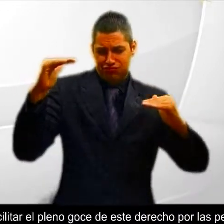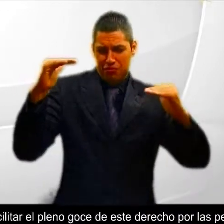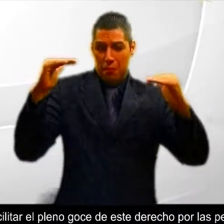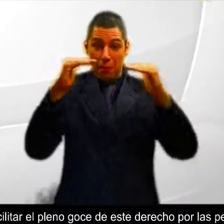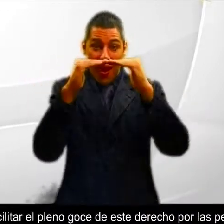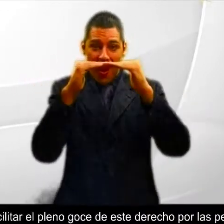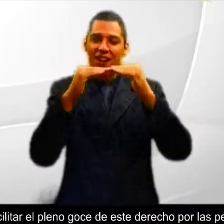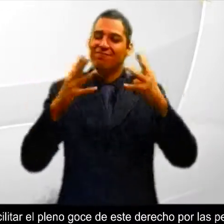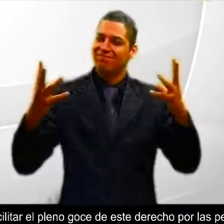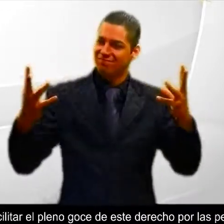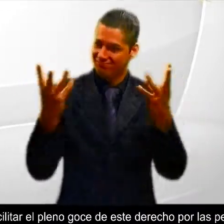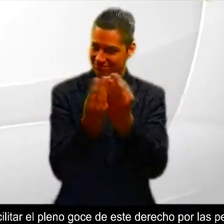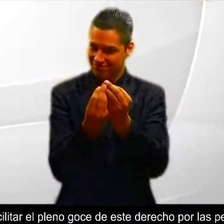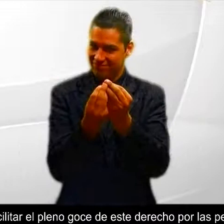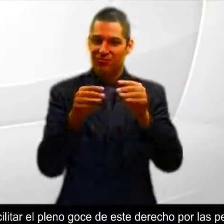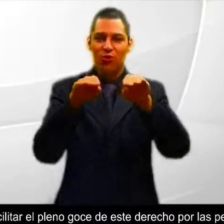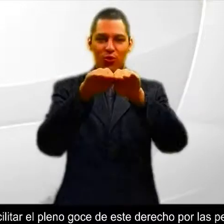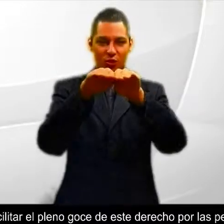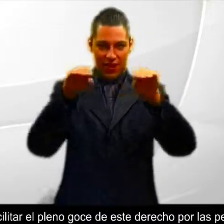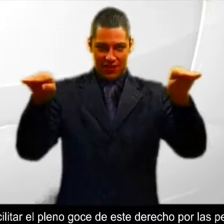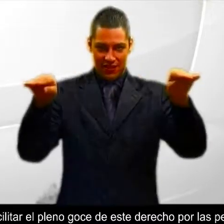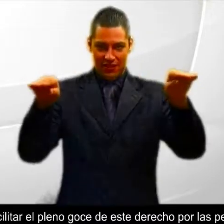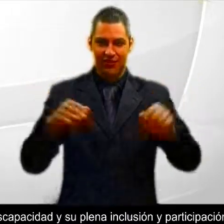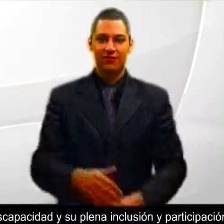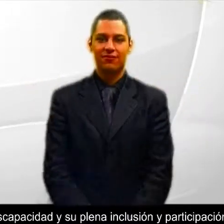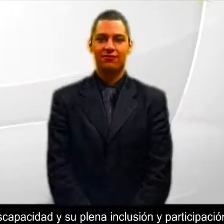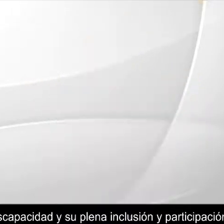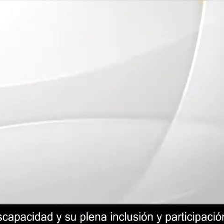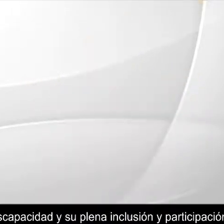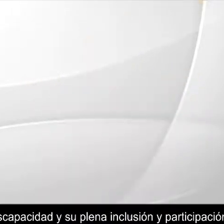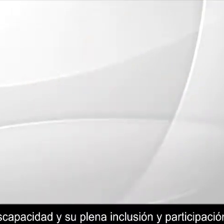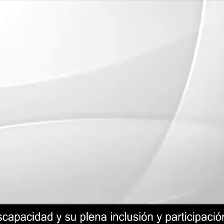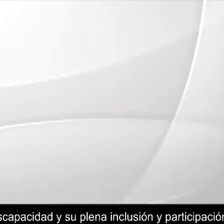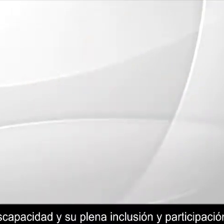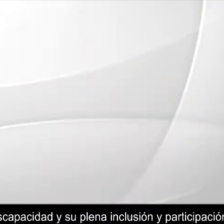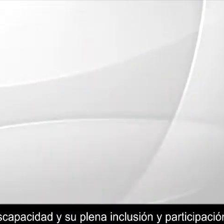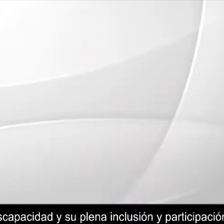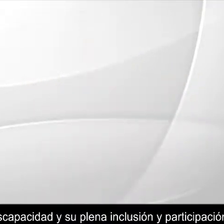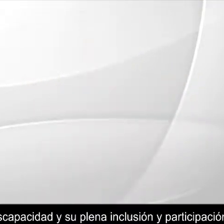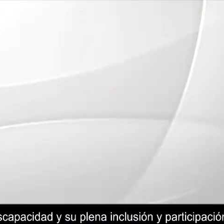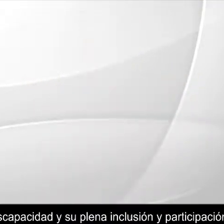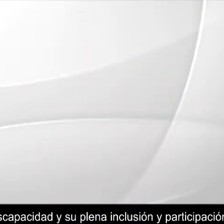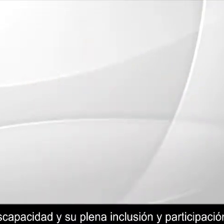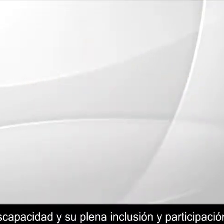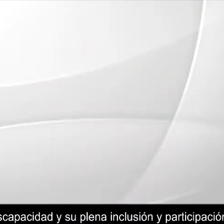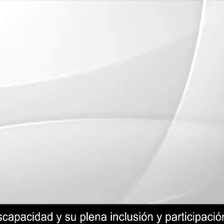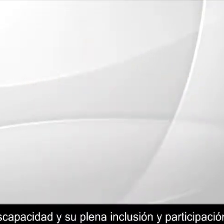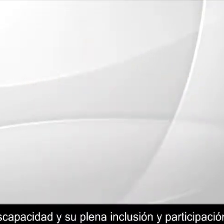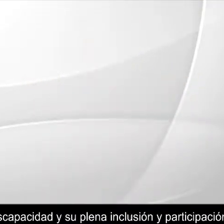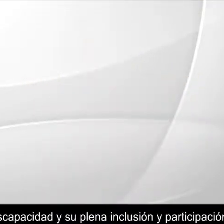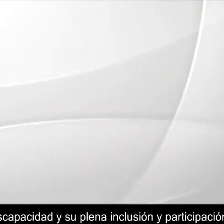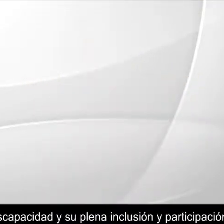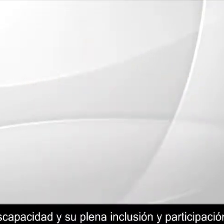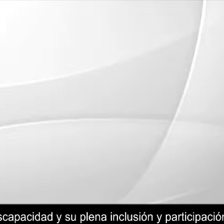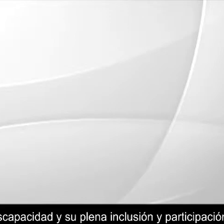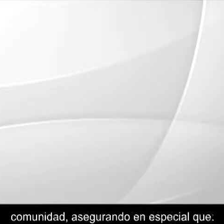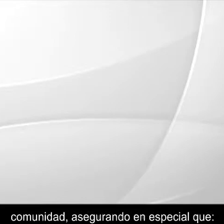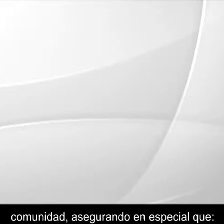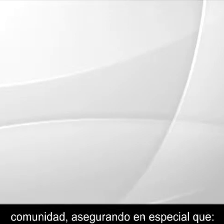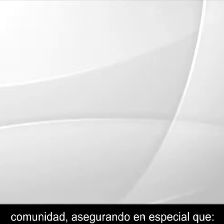facilitar el pleno goce de este derecho por las personas con discapacidad y su plena inclusión y participación en la comunidad